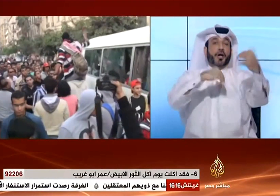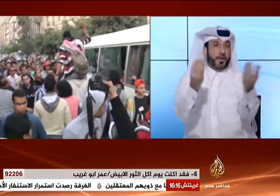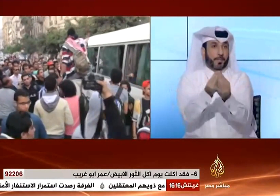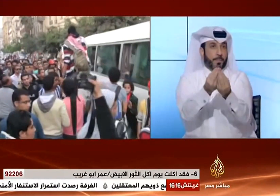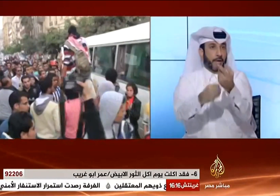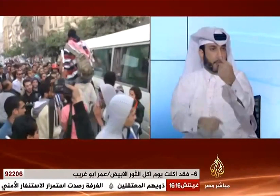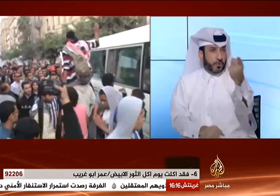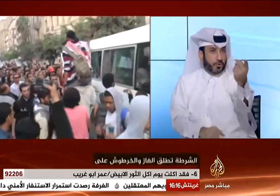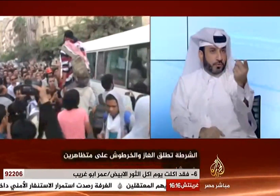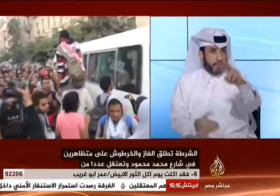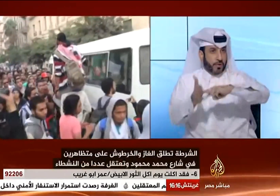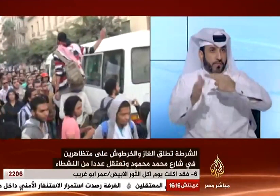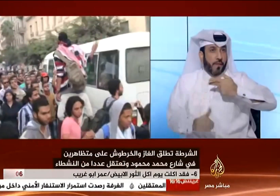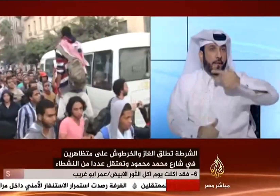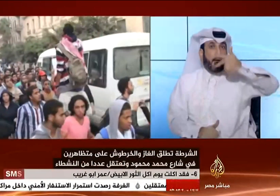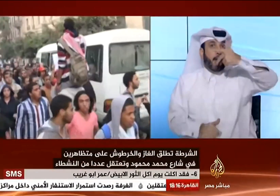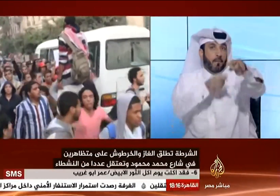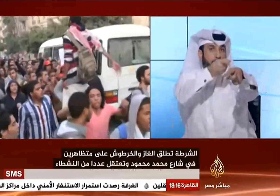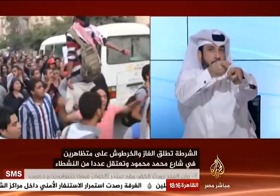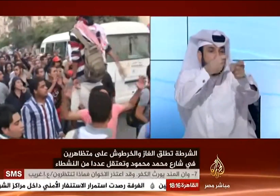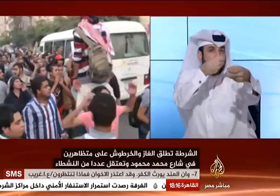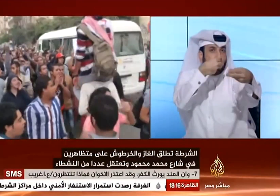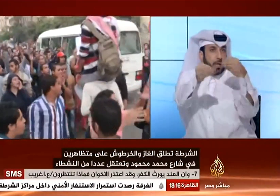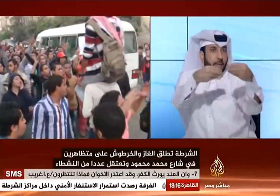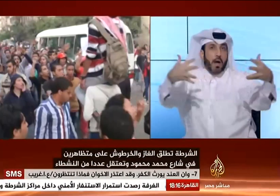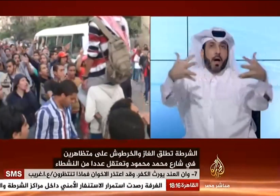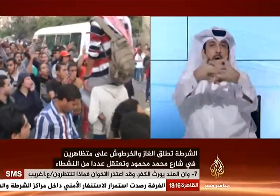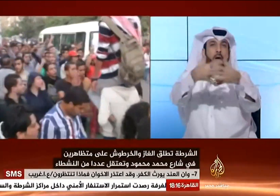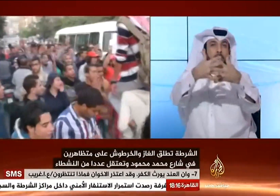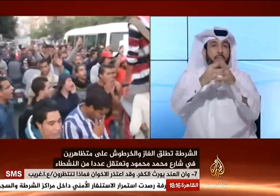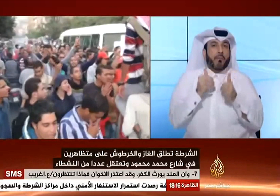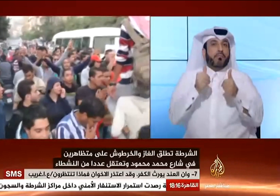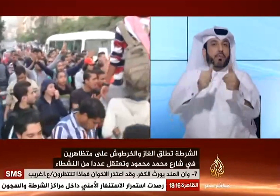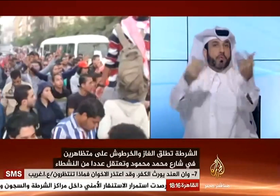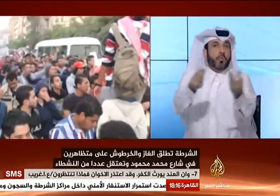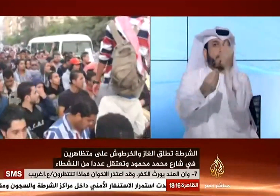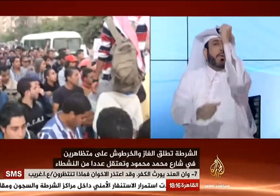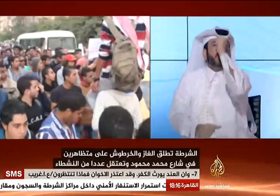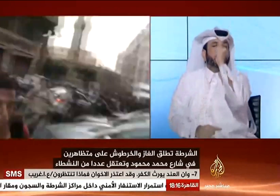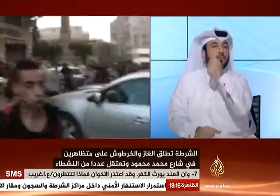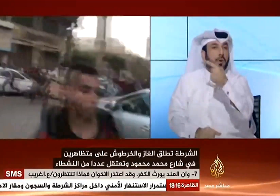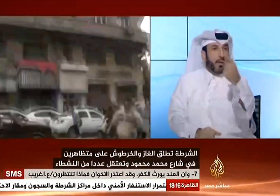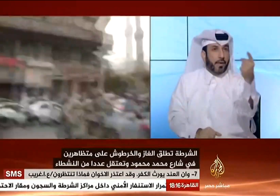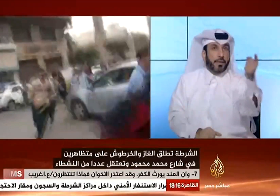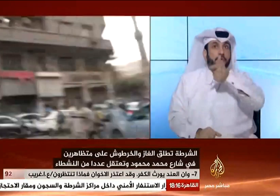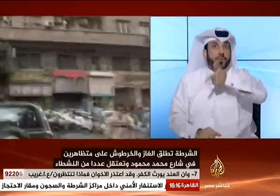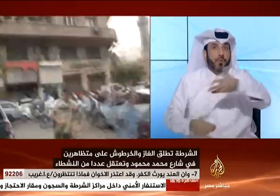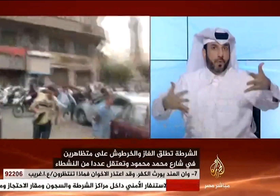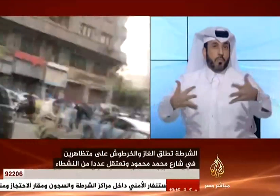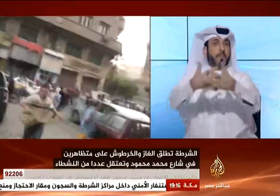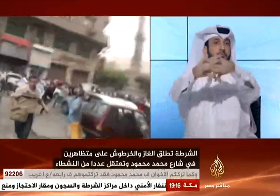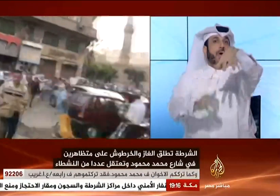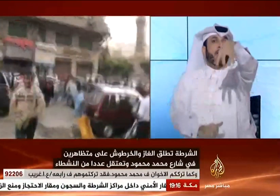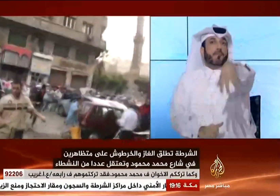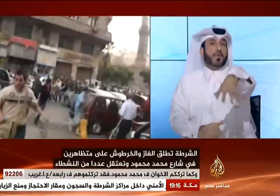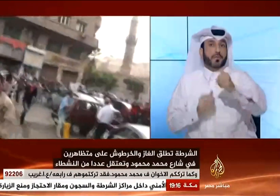واستخدمت الشرطه المسيل للدموع والخرطوش لتفليق مجموعات من المتظاهرين كان مجموعات من المتظاهرين